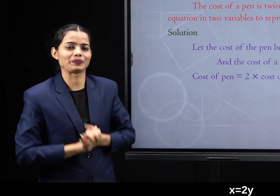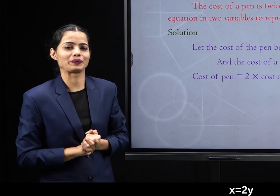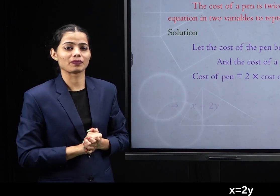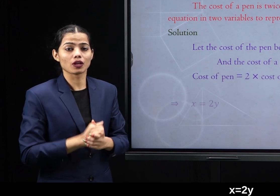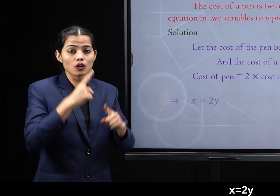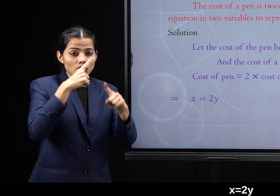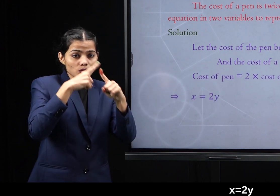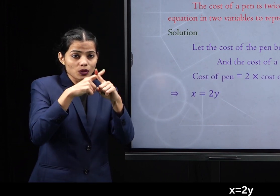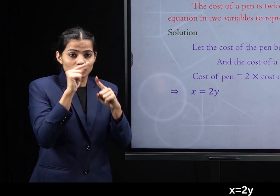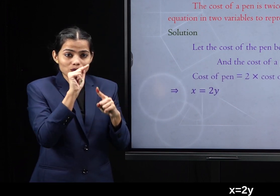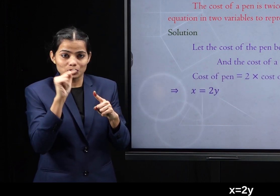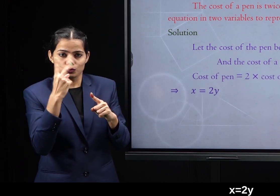x ఈజ్ ఈక్వల్ టు 2y.